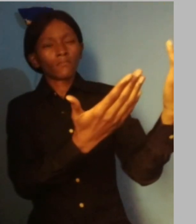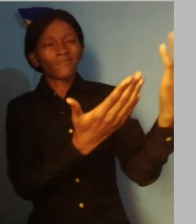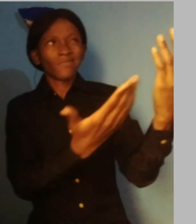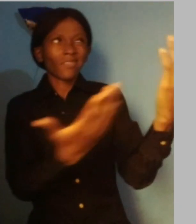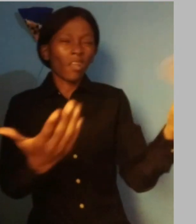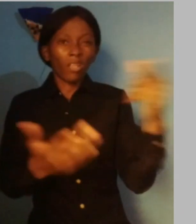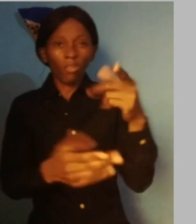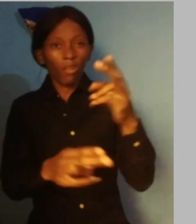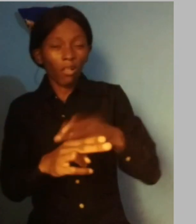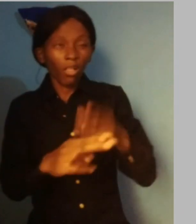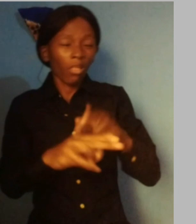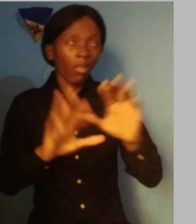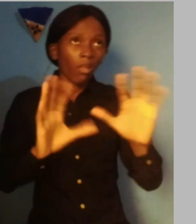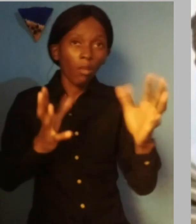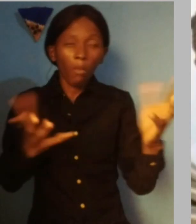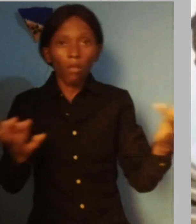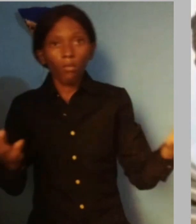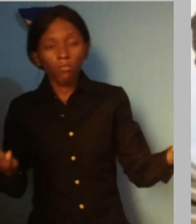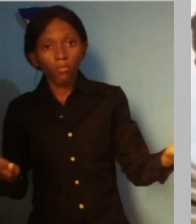Allah, Jéhovah,